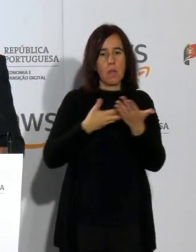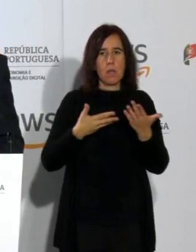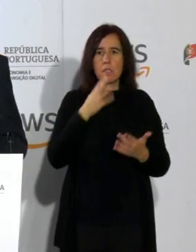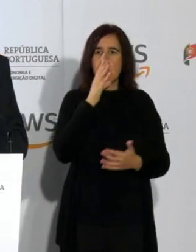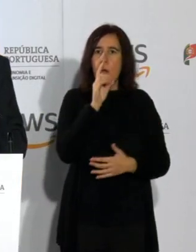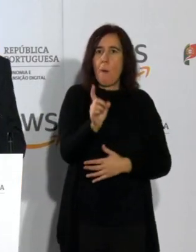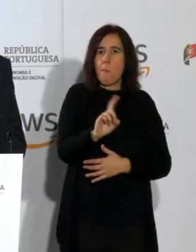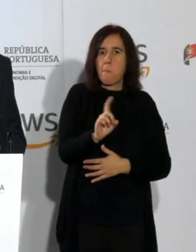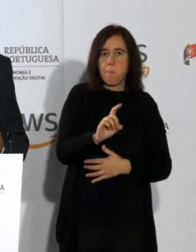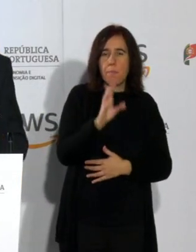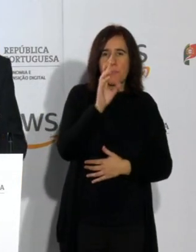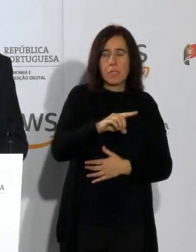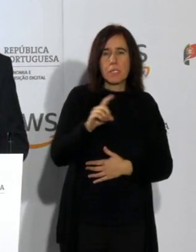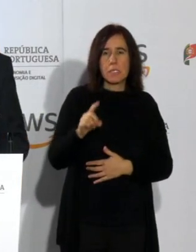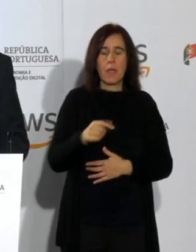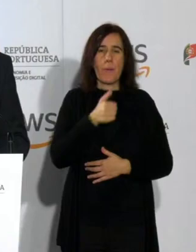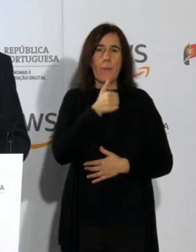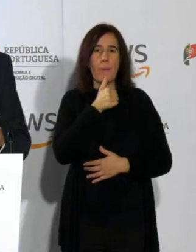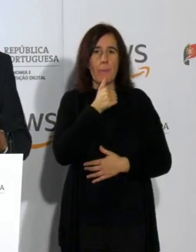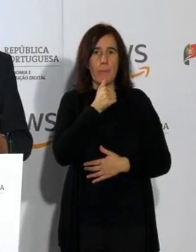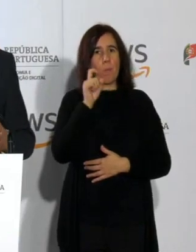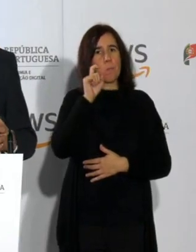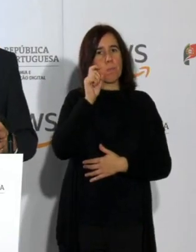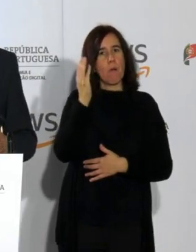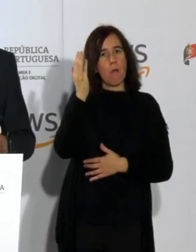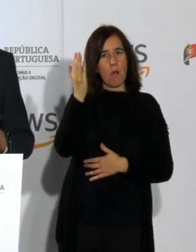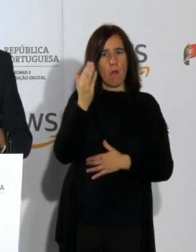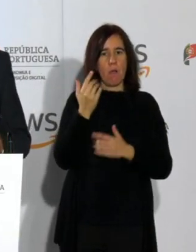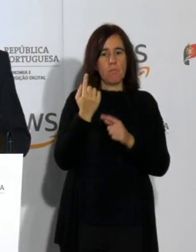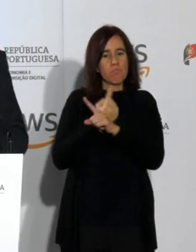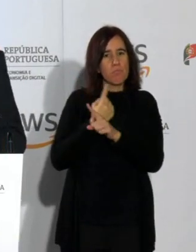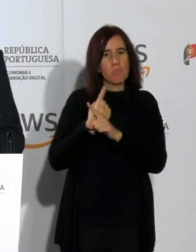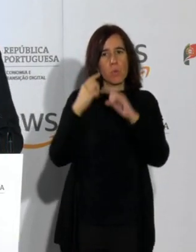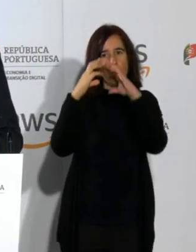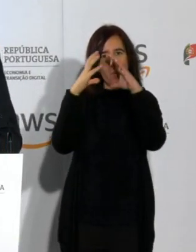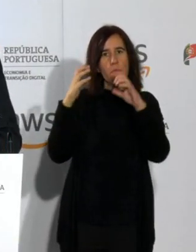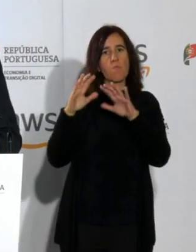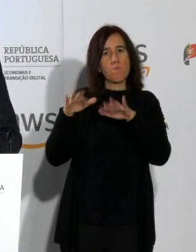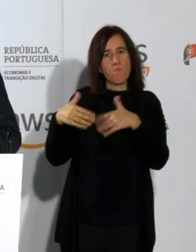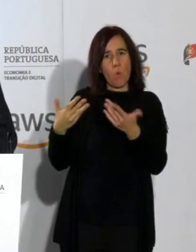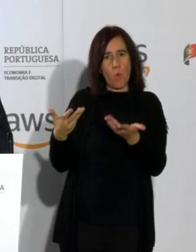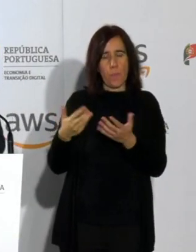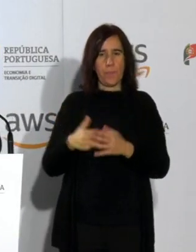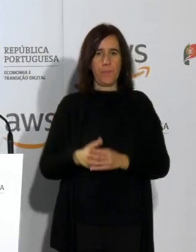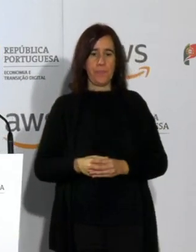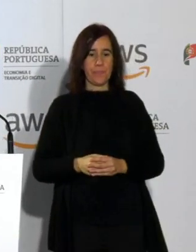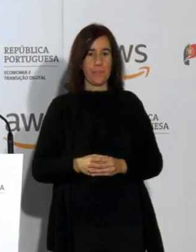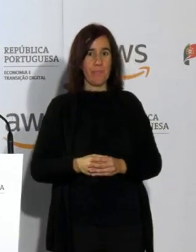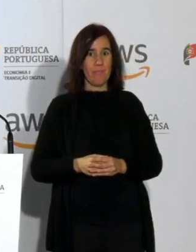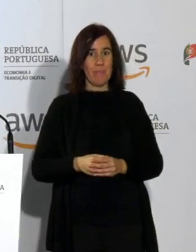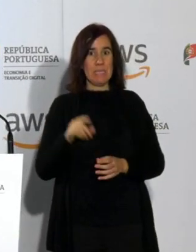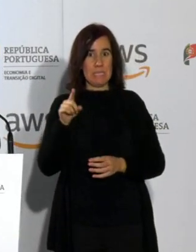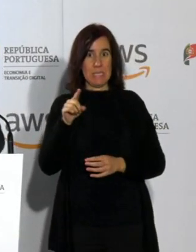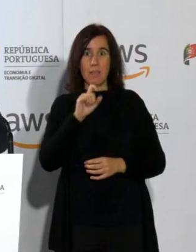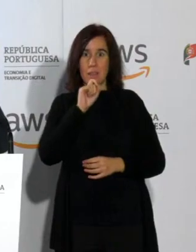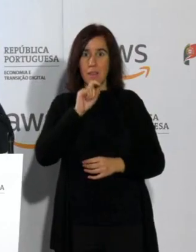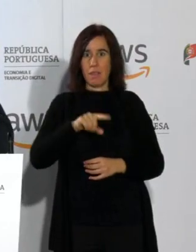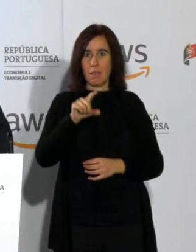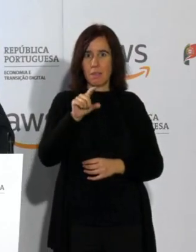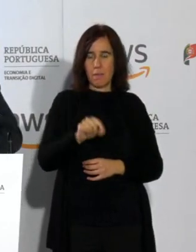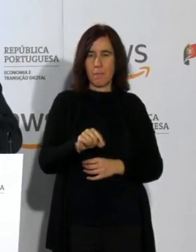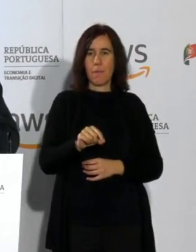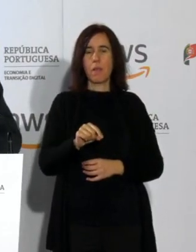possível sem a escalabilidade que as soluções de computação em nuvem permitem. Estas soluções permitem também